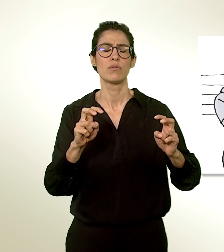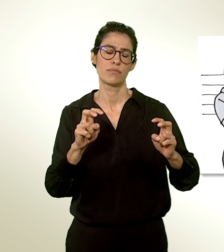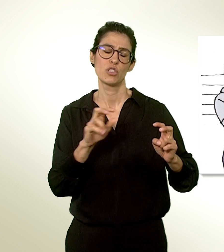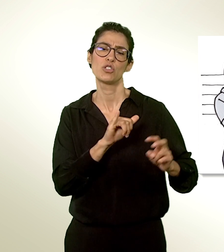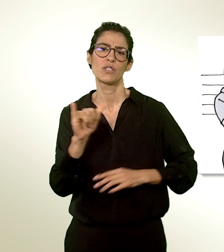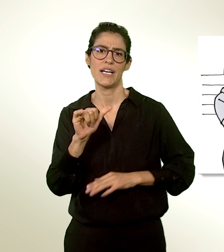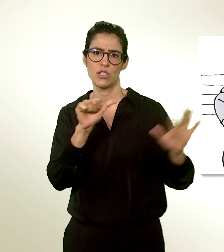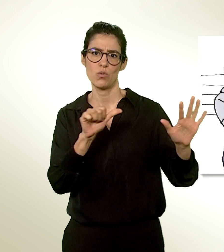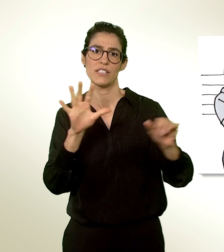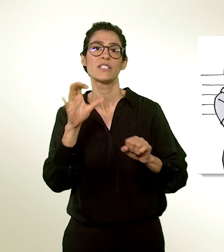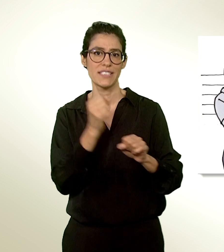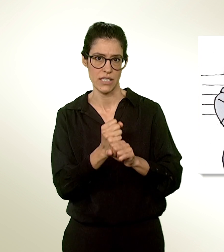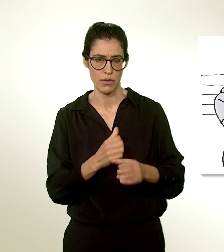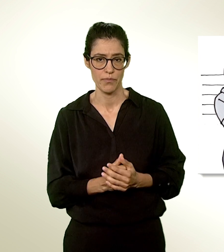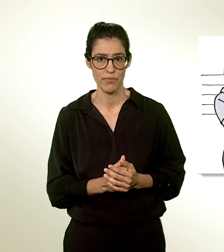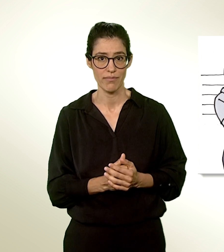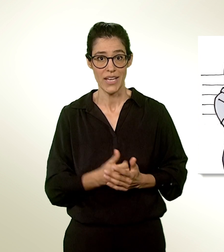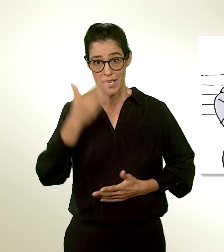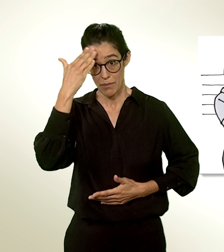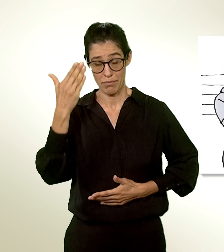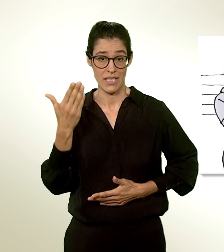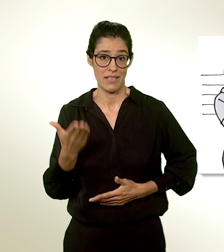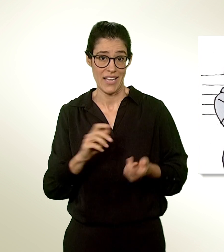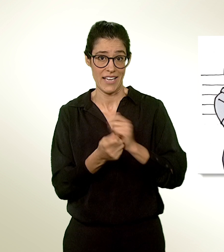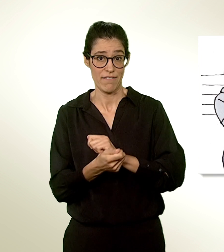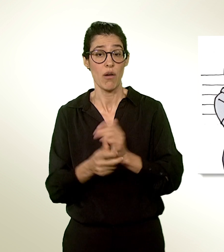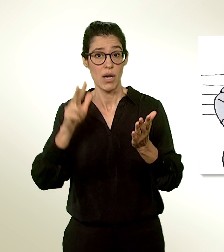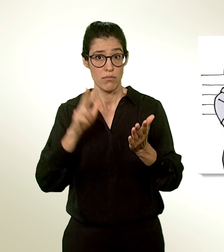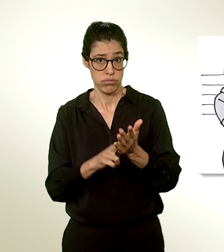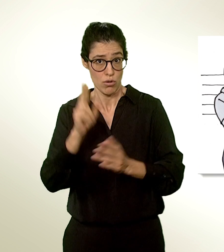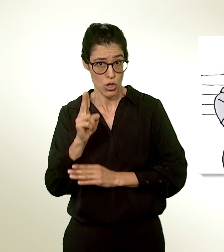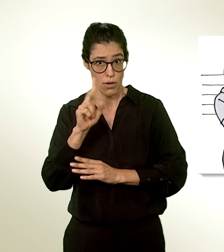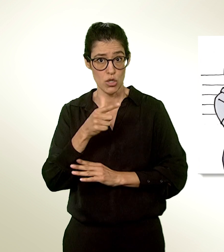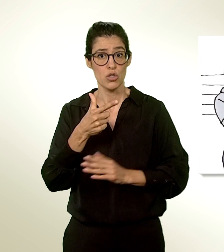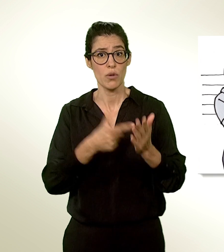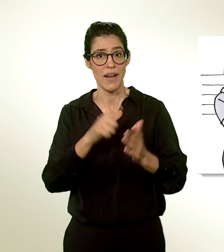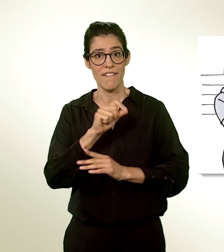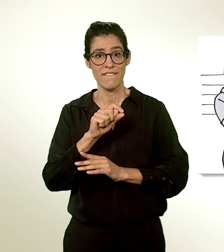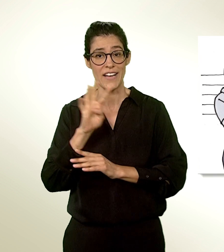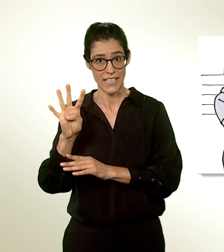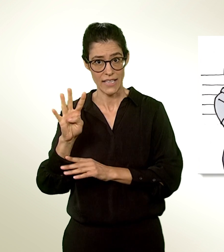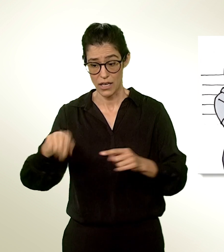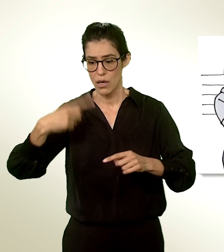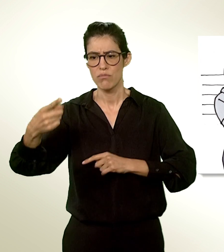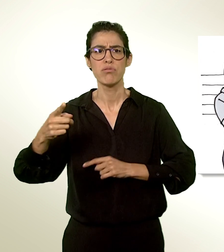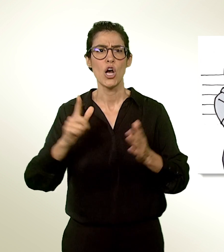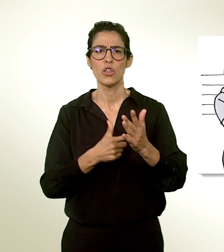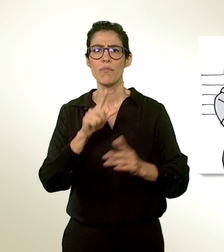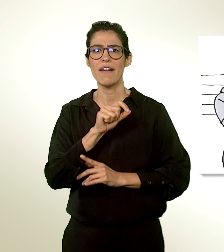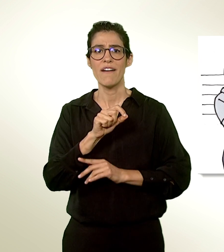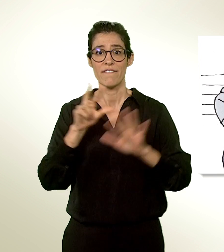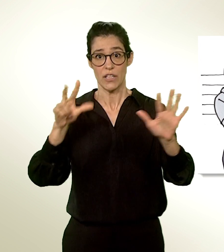à 65 ans. Si la réforme entre en vigueur en 2024, l'âge de la retraite sera de 65 ans pour tout le monde